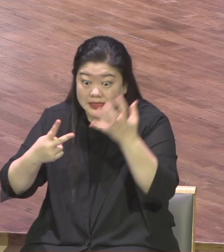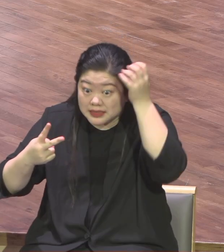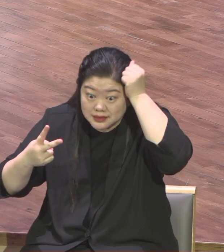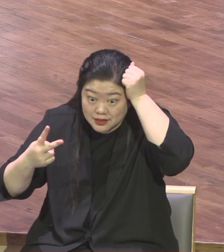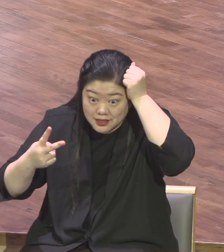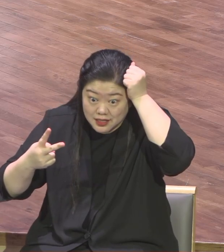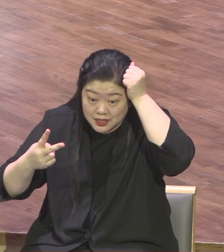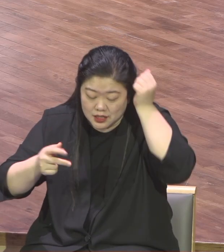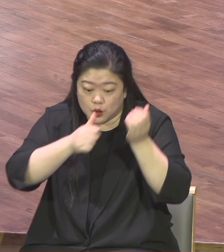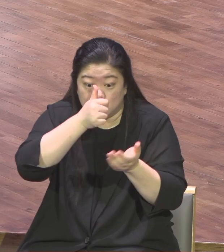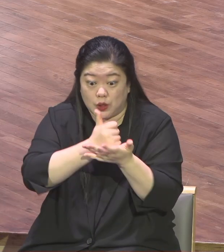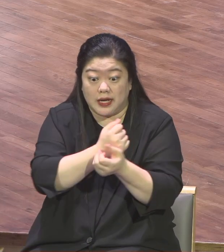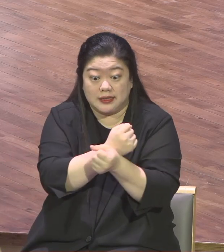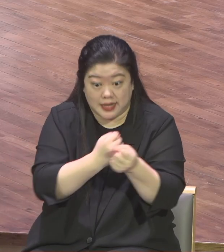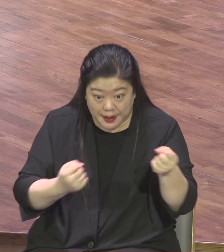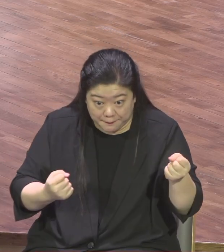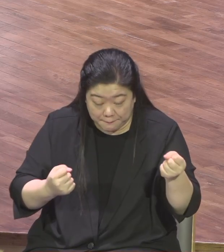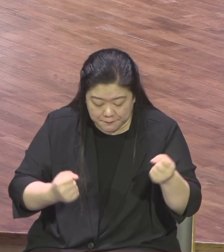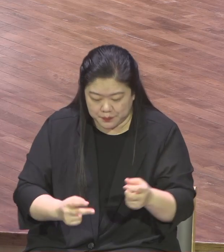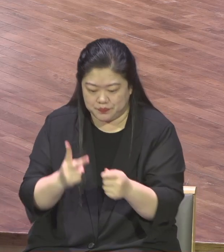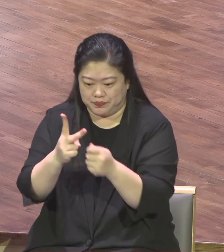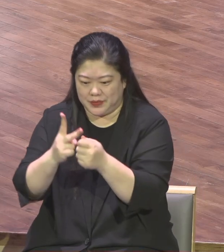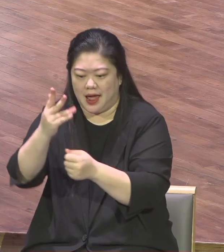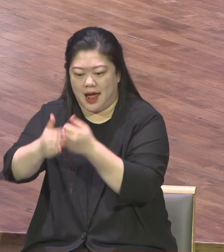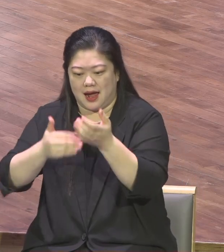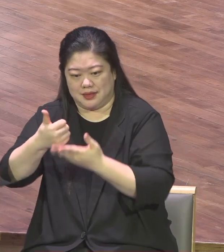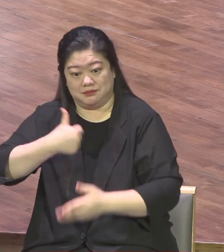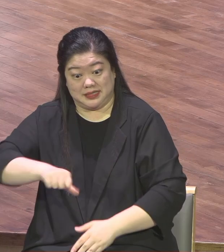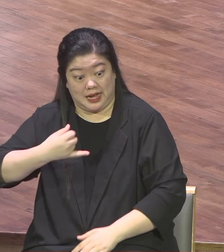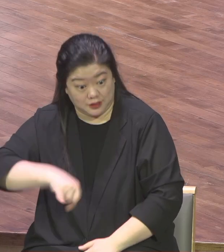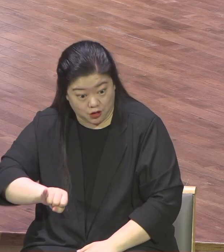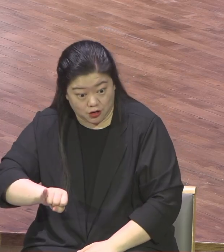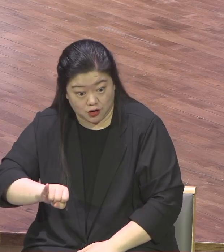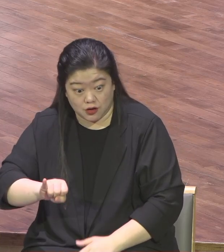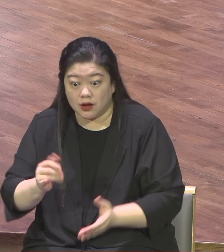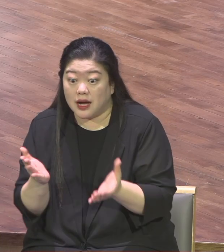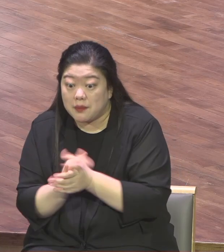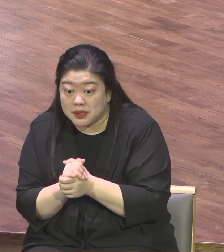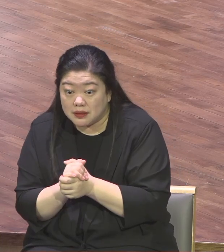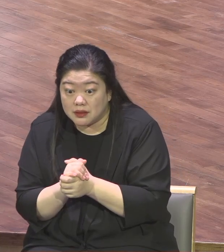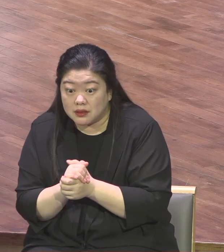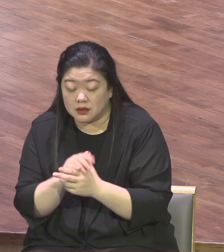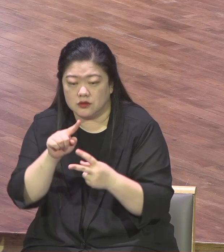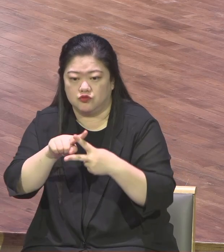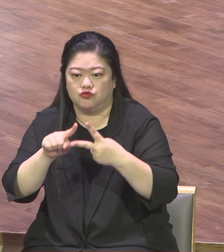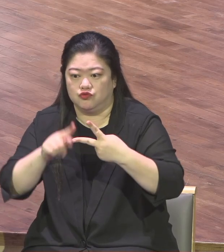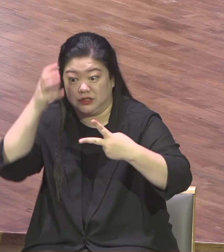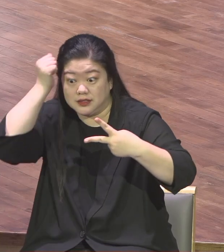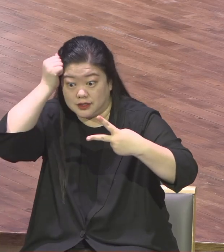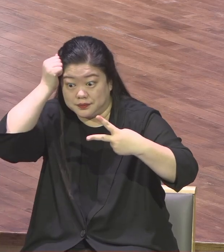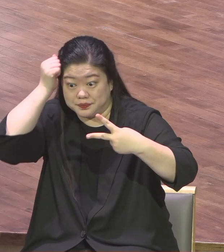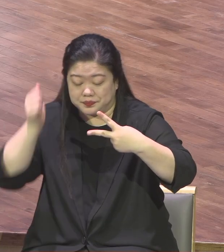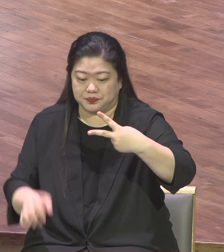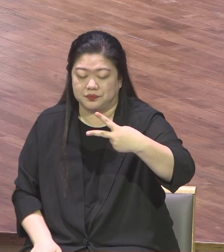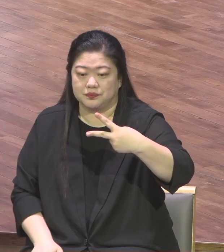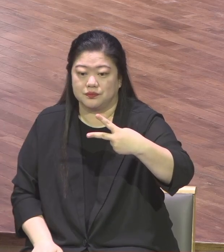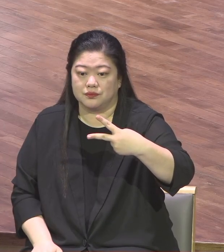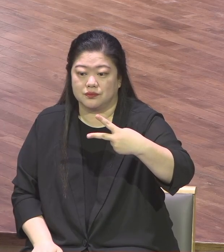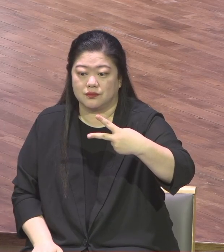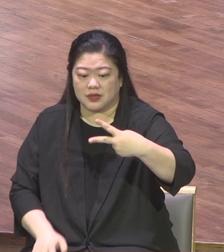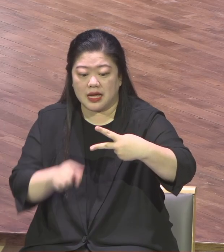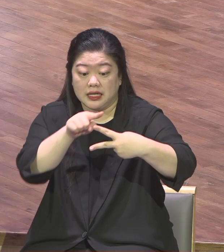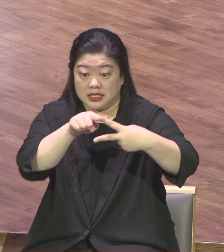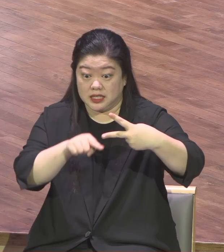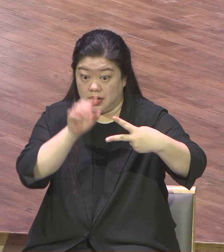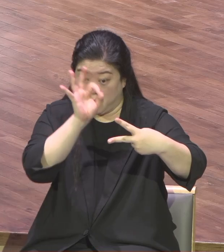죄사함의 축복과 하나님의 자녀의 기업으로 하나님 나라를 이어받을 기업으로. 그런데 이 두 가지 축복에 대해서